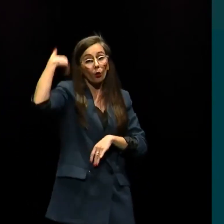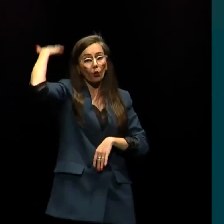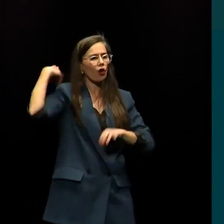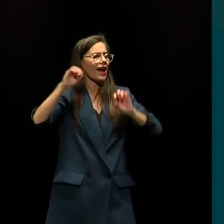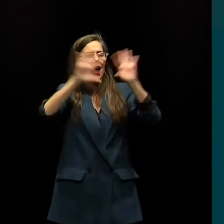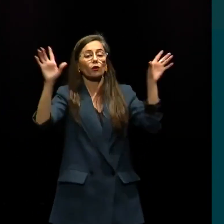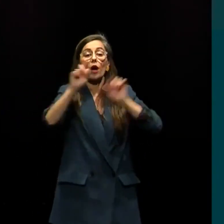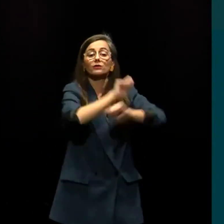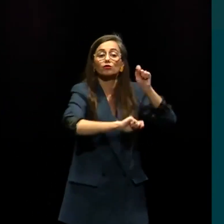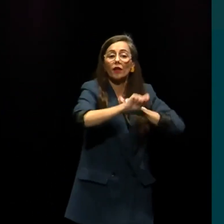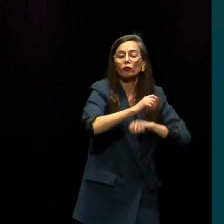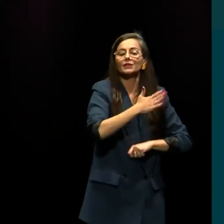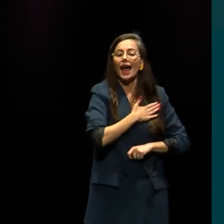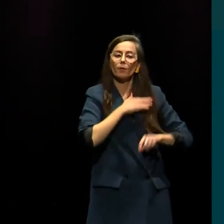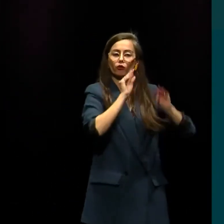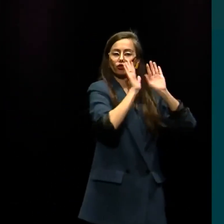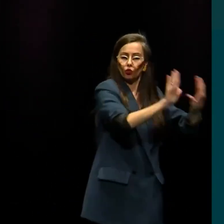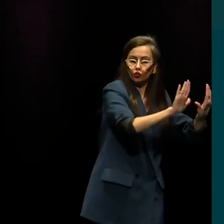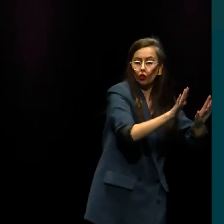de confederación.